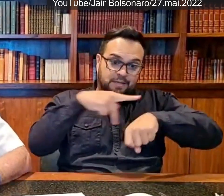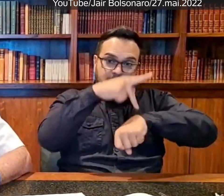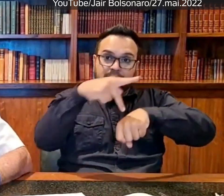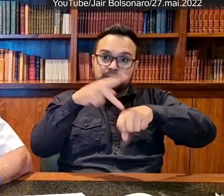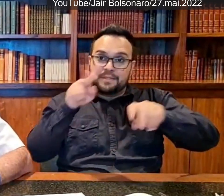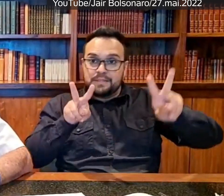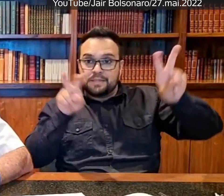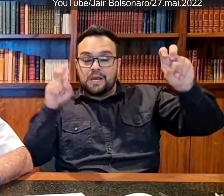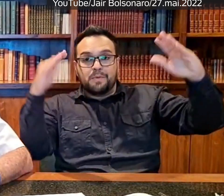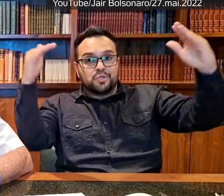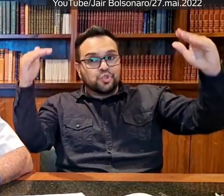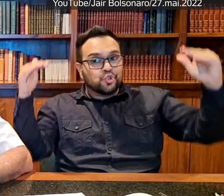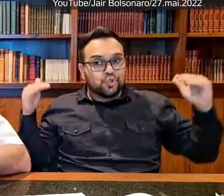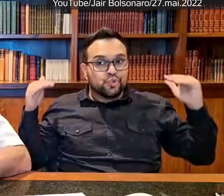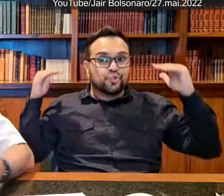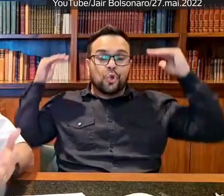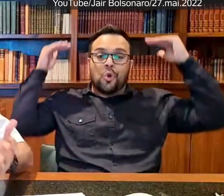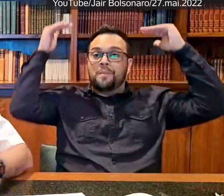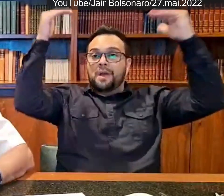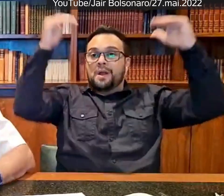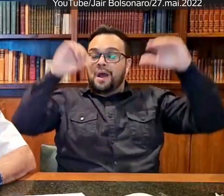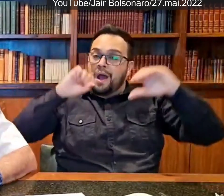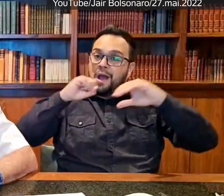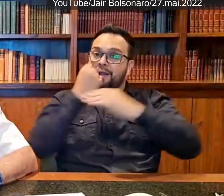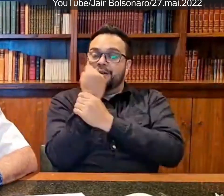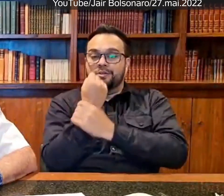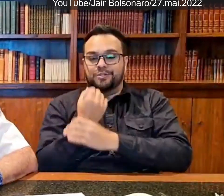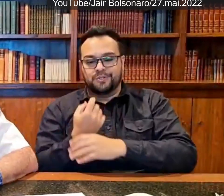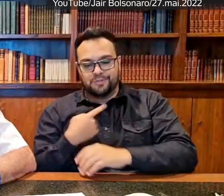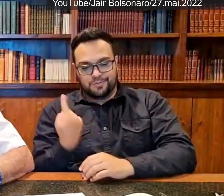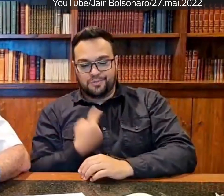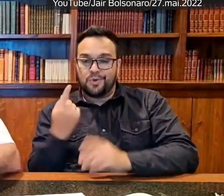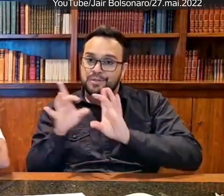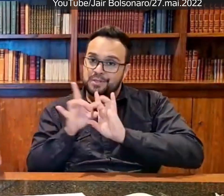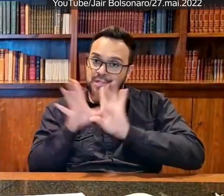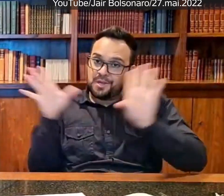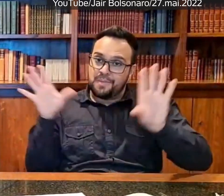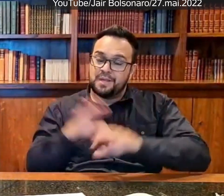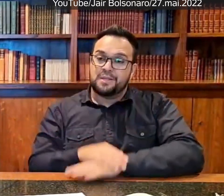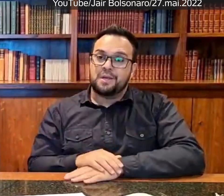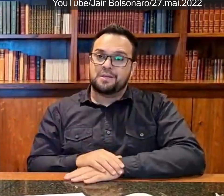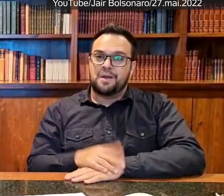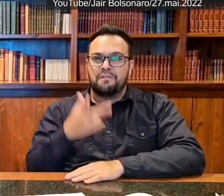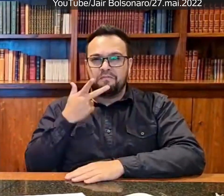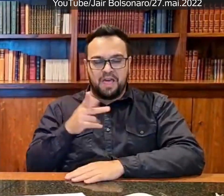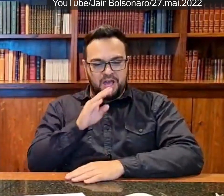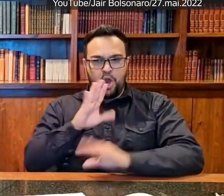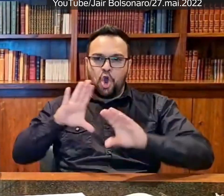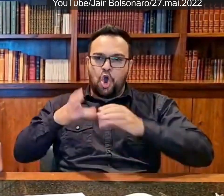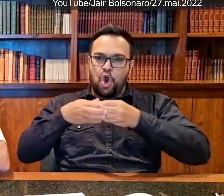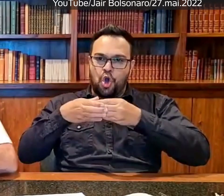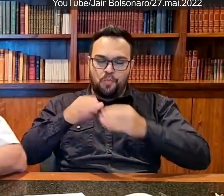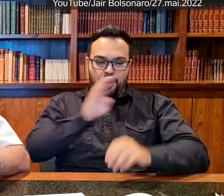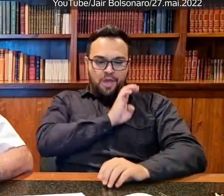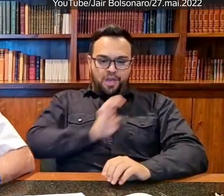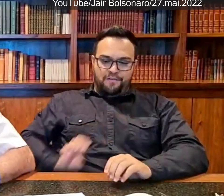soberania. É a garantia da nossa liberdade. Dizer que os evangélicos estão divididos. Tem